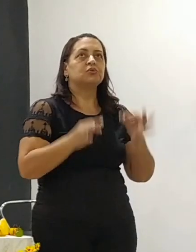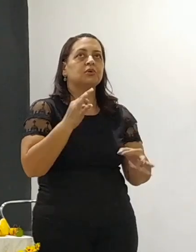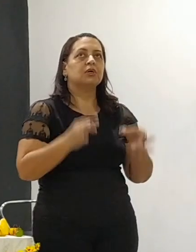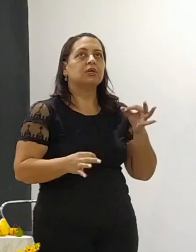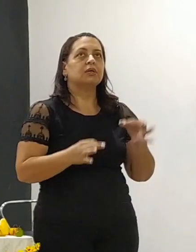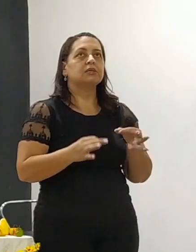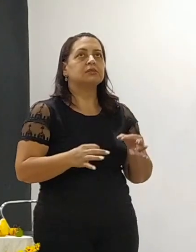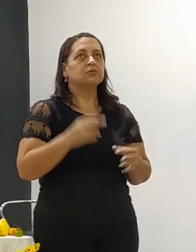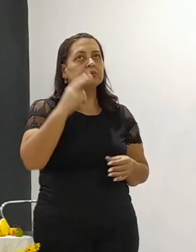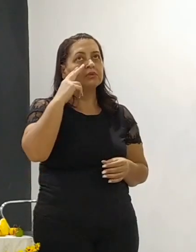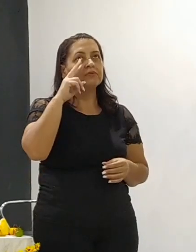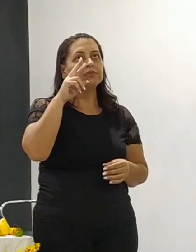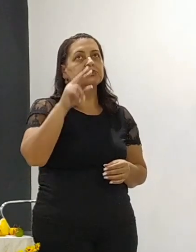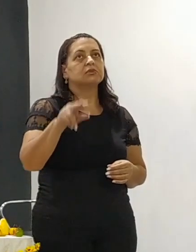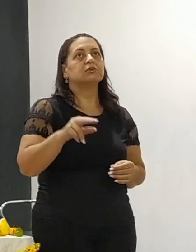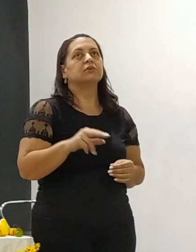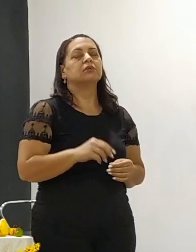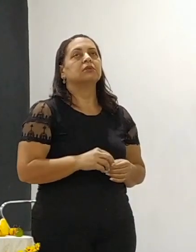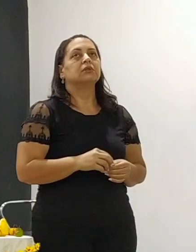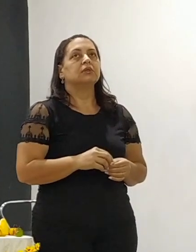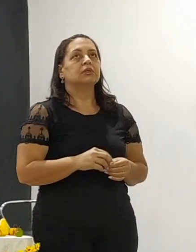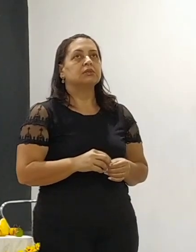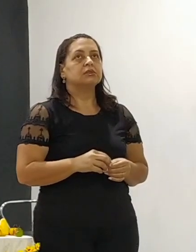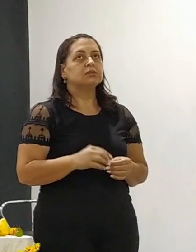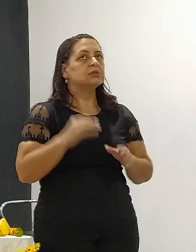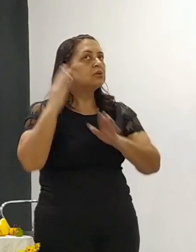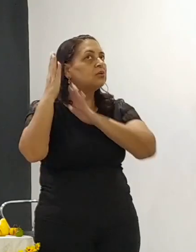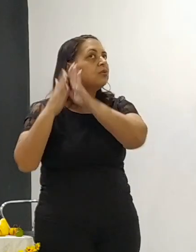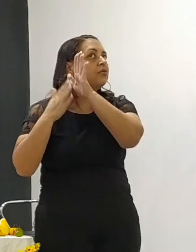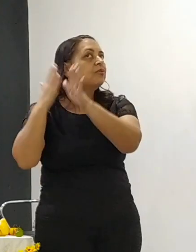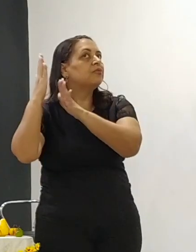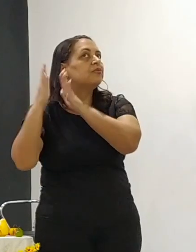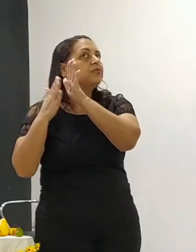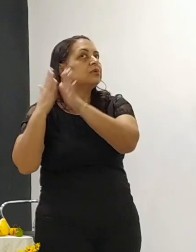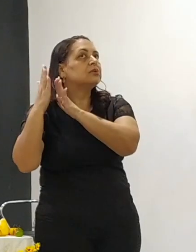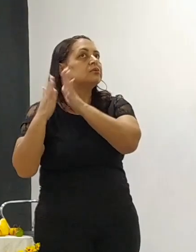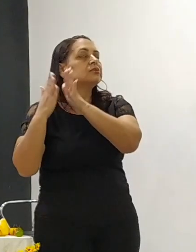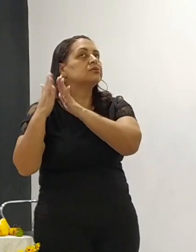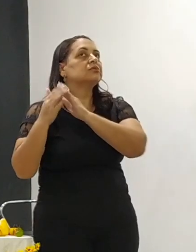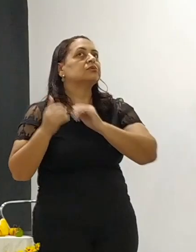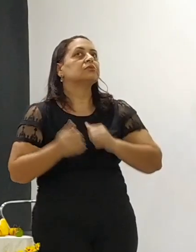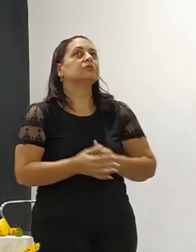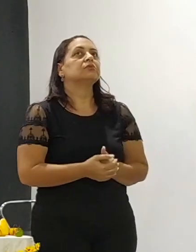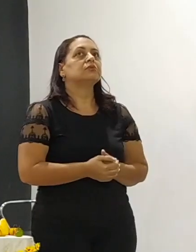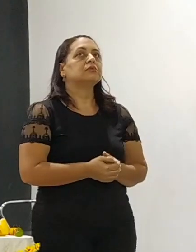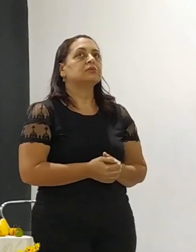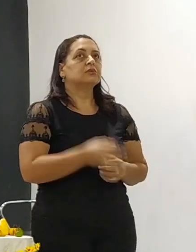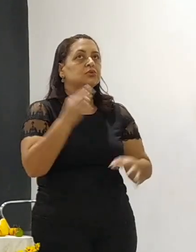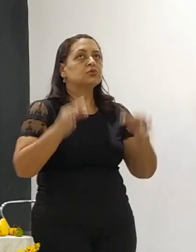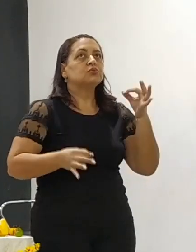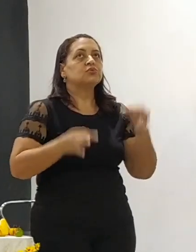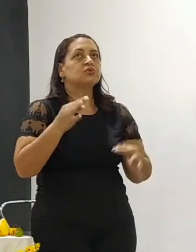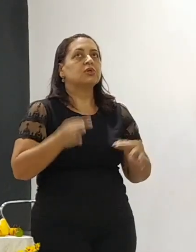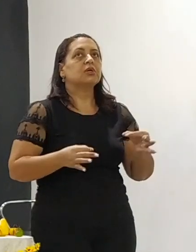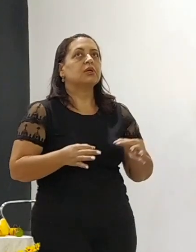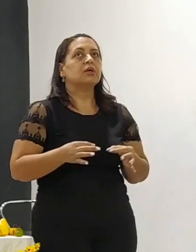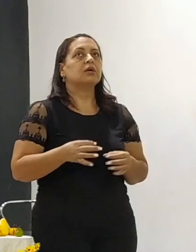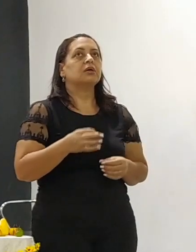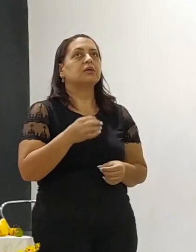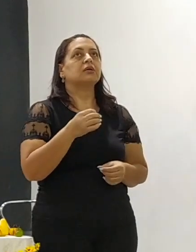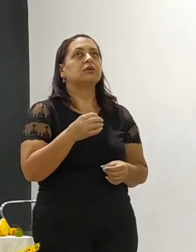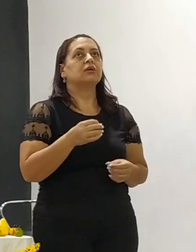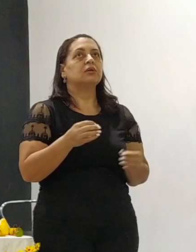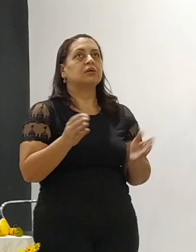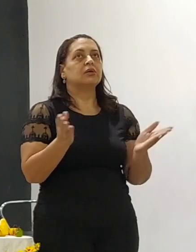olhos, nem repreenderá segundo o ouvir dos seus ouvidos, mas julgará com justiça os pobres,